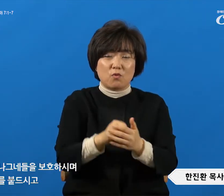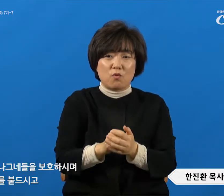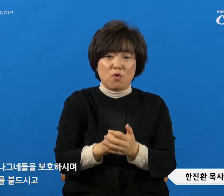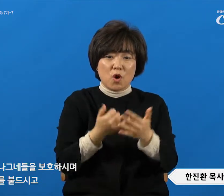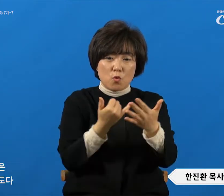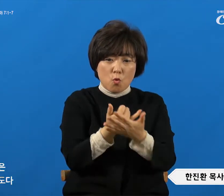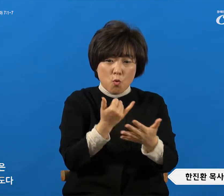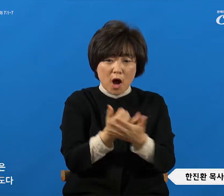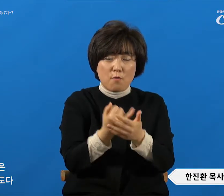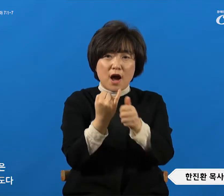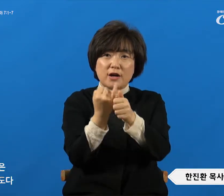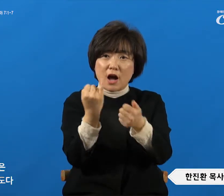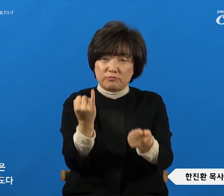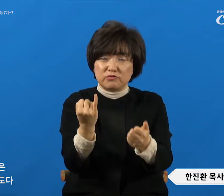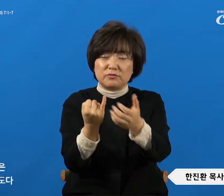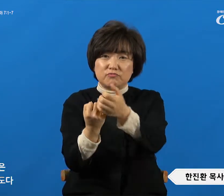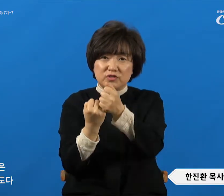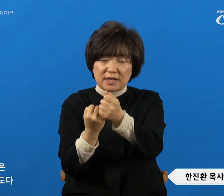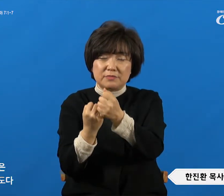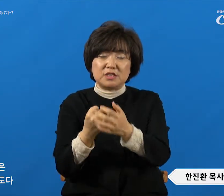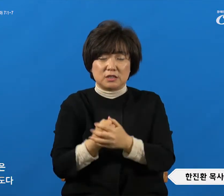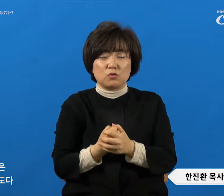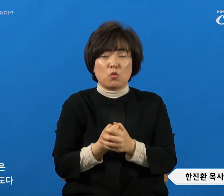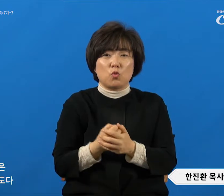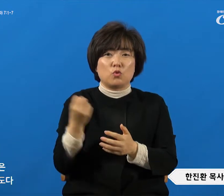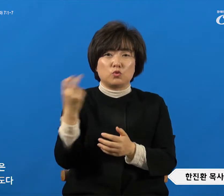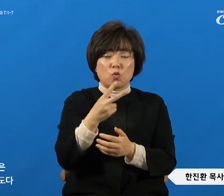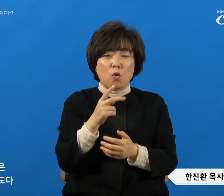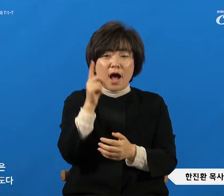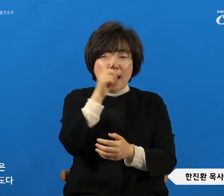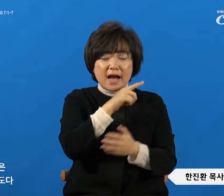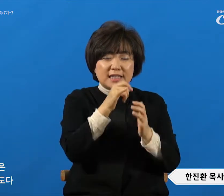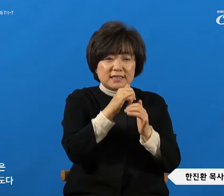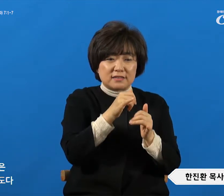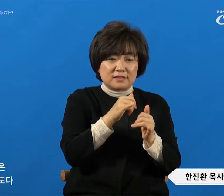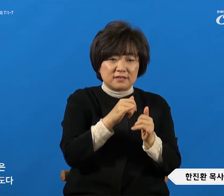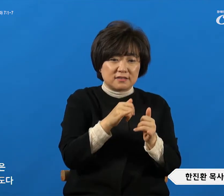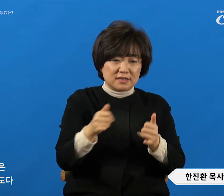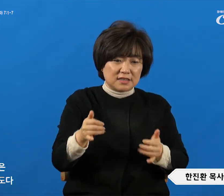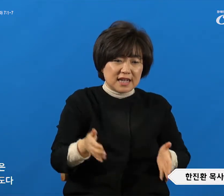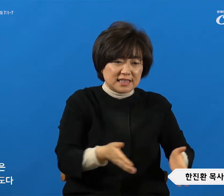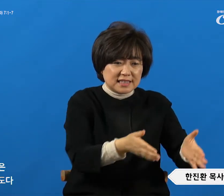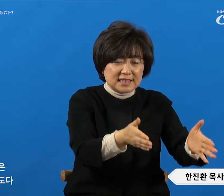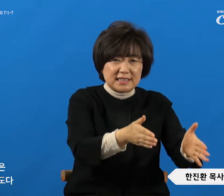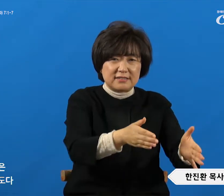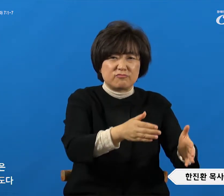고아와 과부를 붙드시고 악인들의 길은 굽게 하시는도다 했습니다.